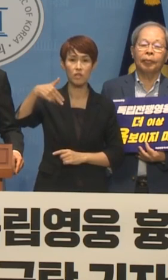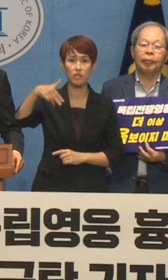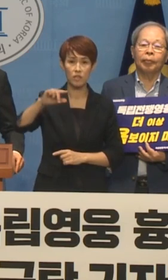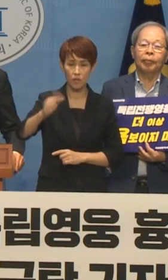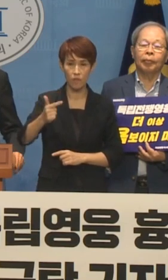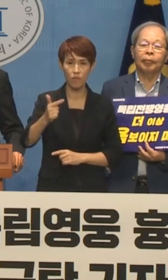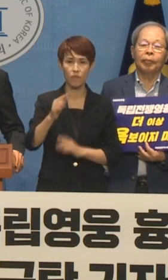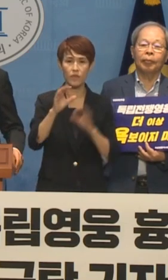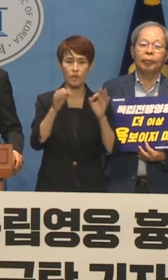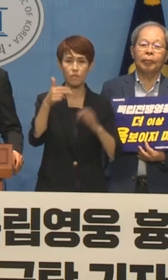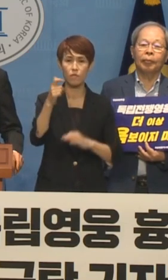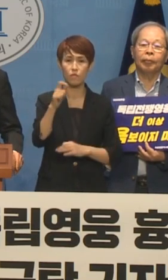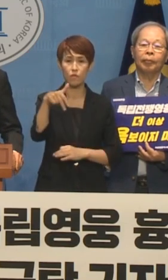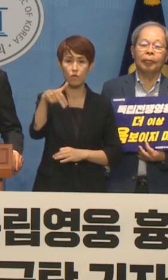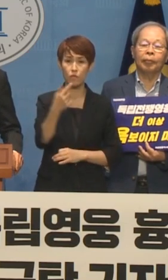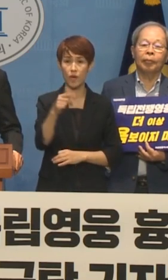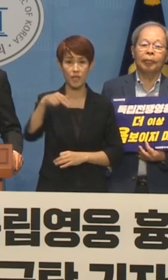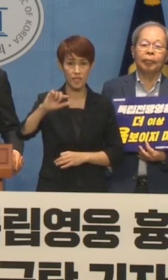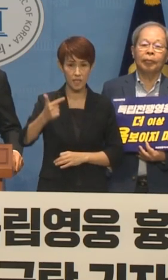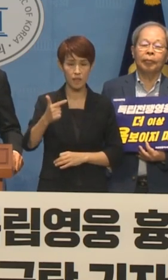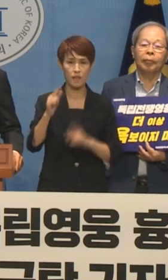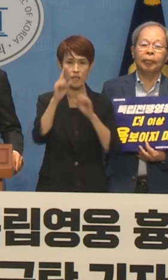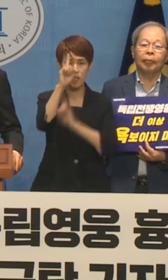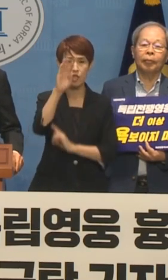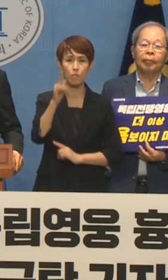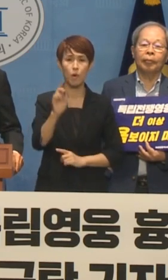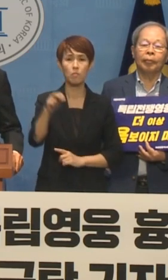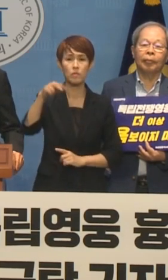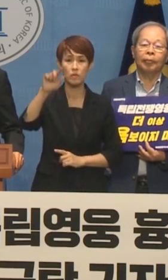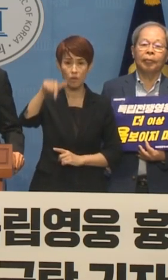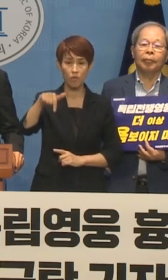김자진, 이범석 장군의 흉상을